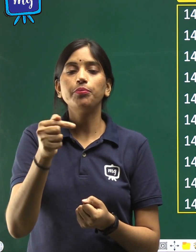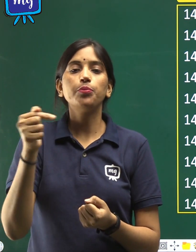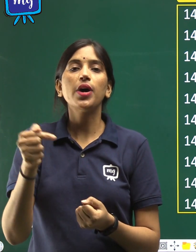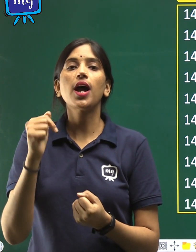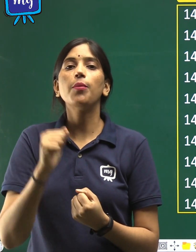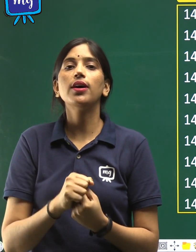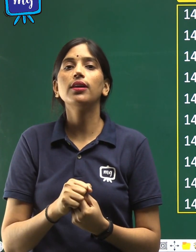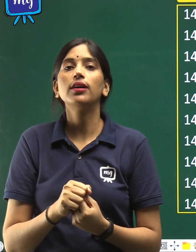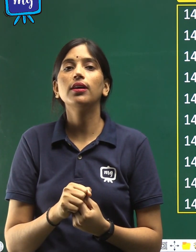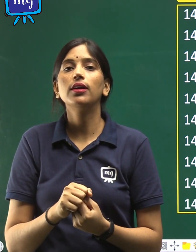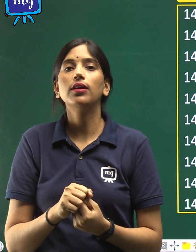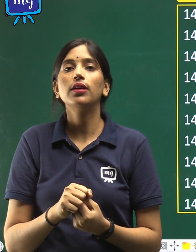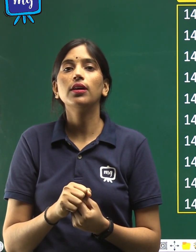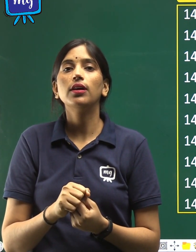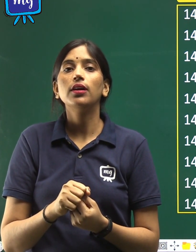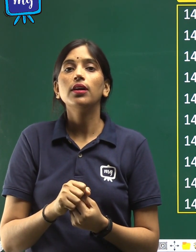बराबर